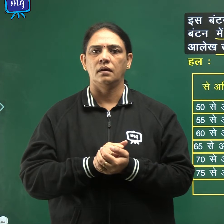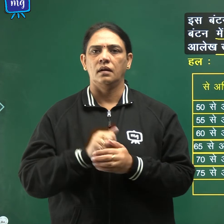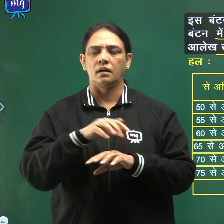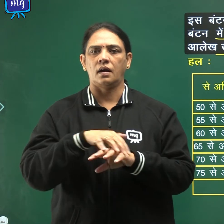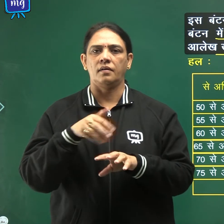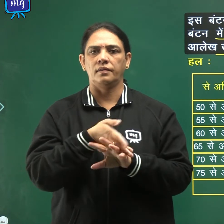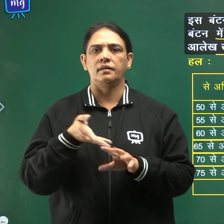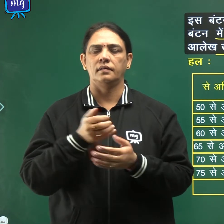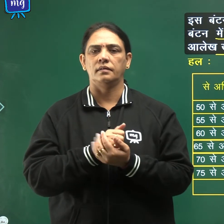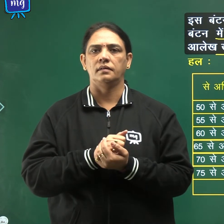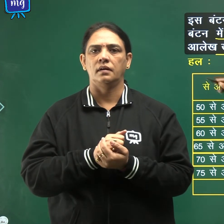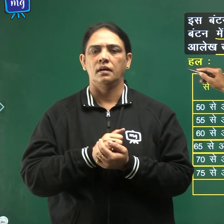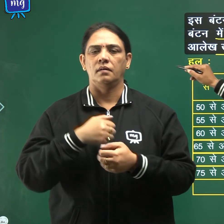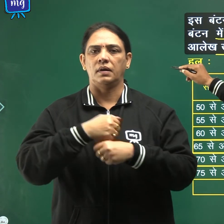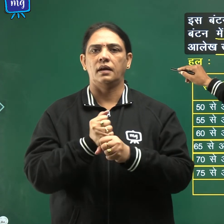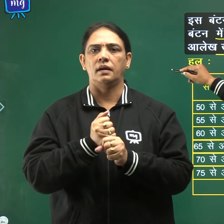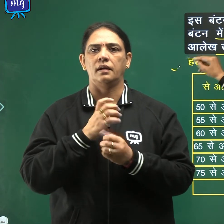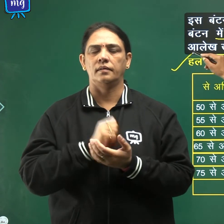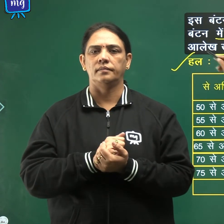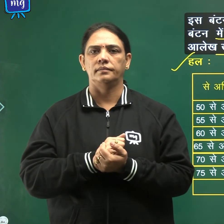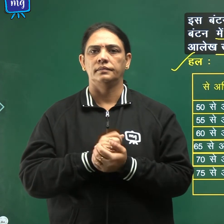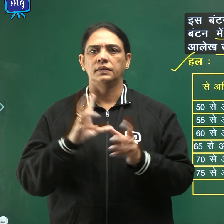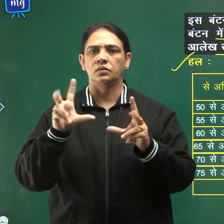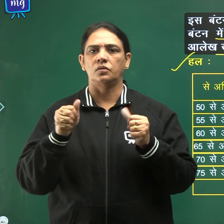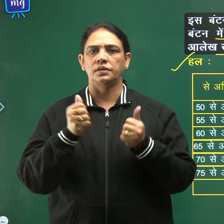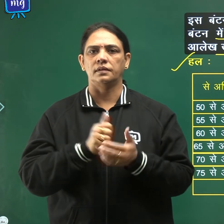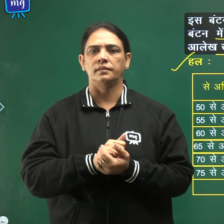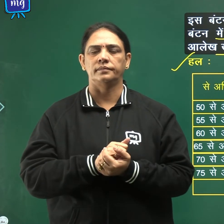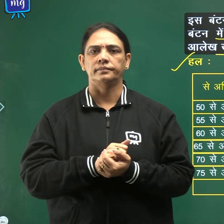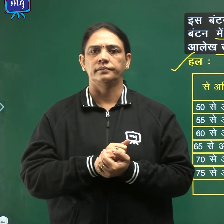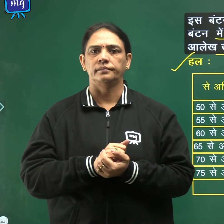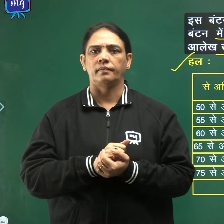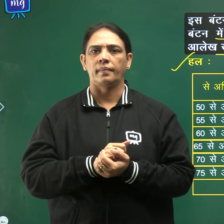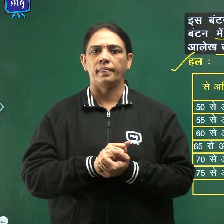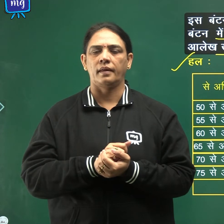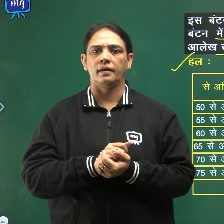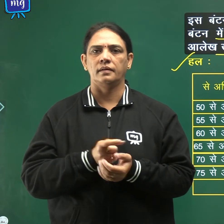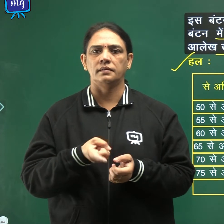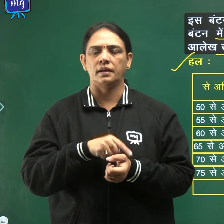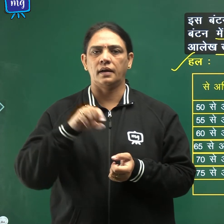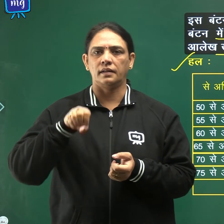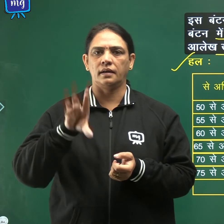आलेख खींचिए। हल: से अधिक